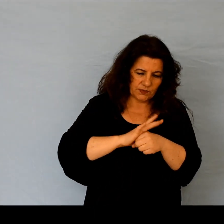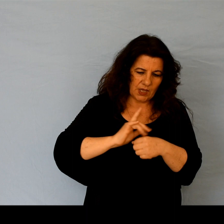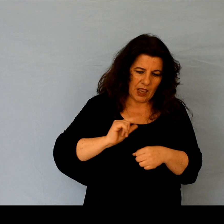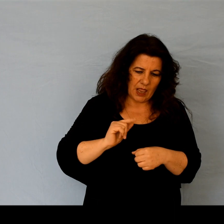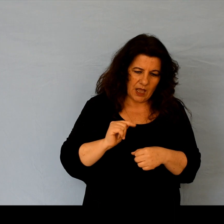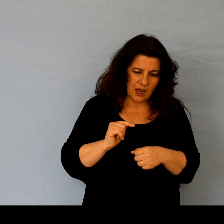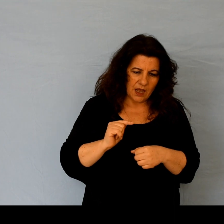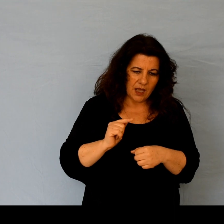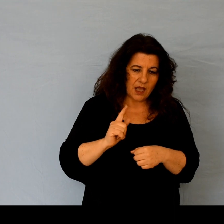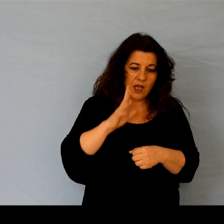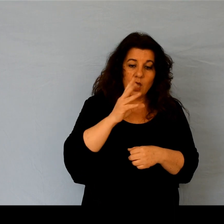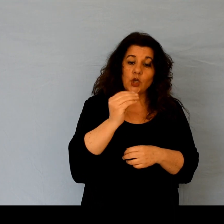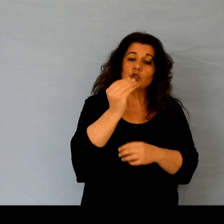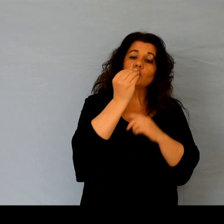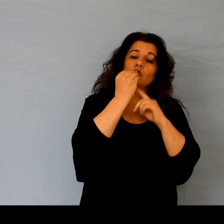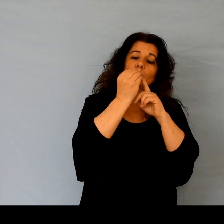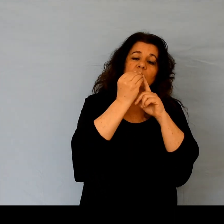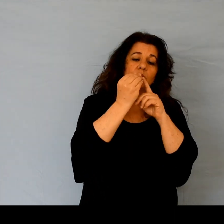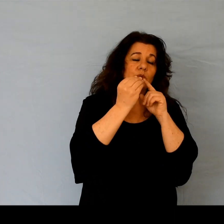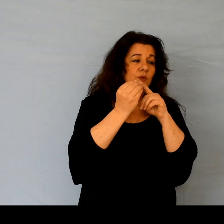C'est une nourriture que vous ne connaissez pas. »